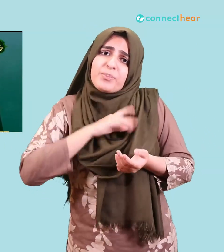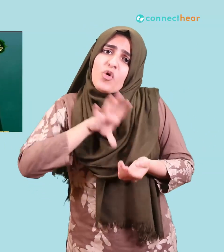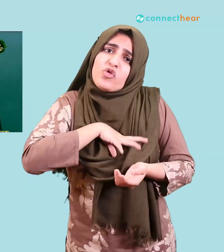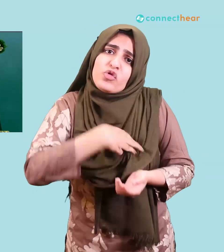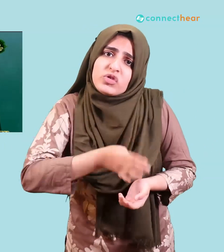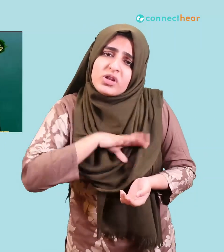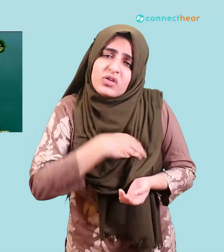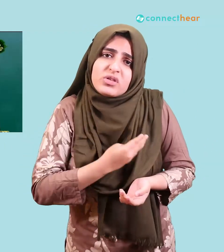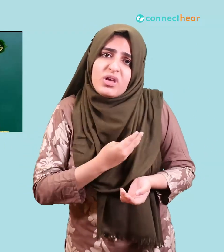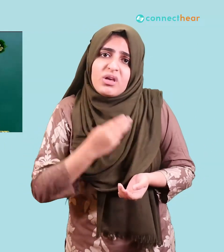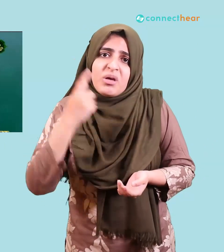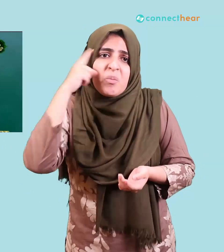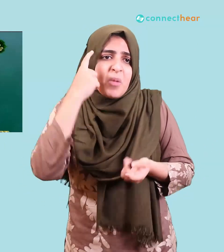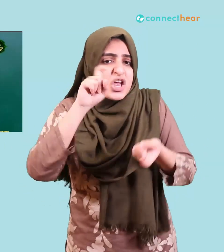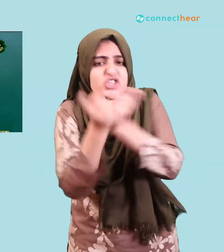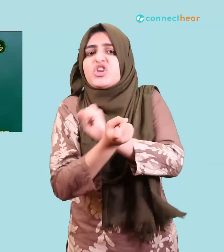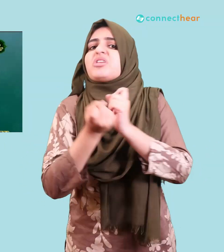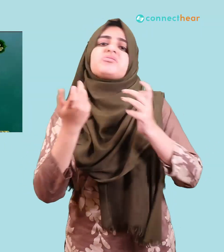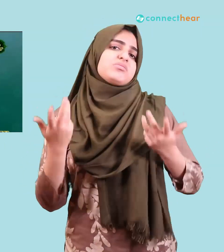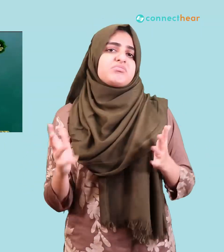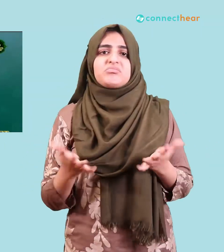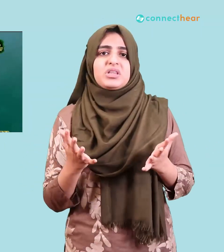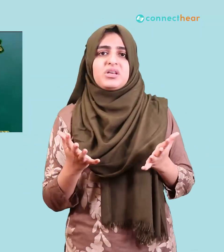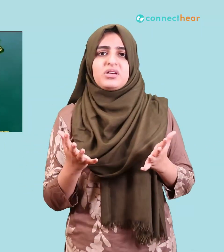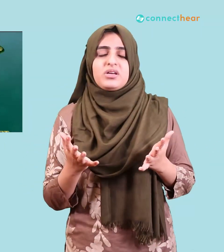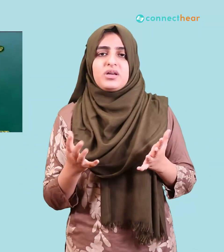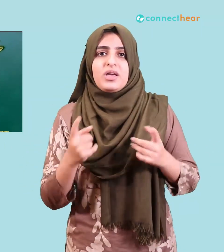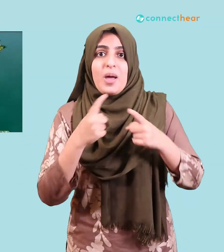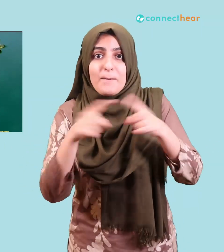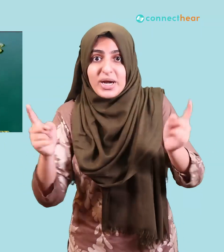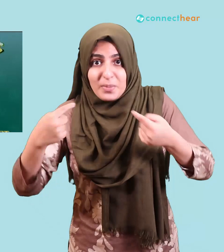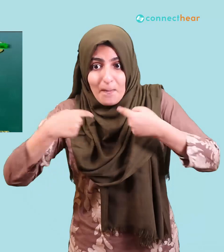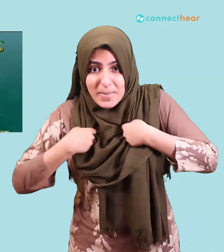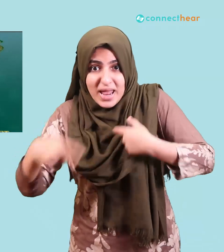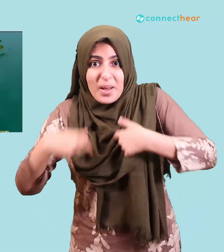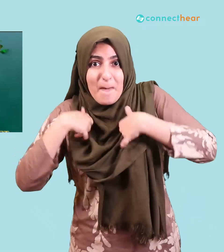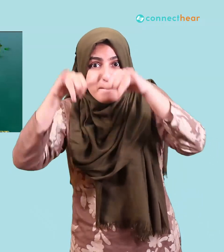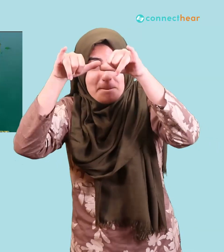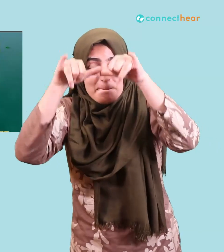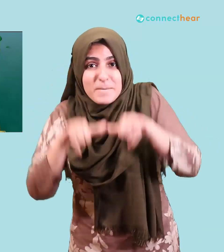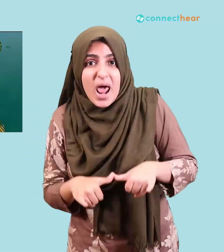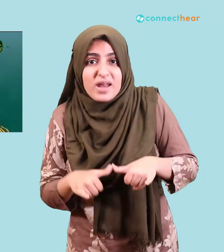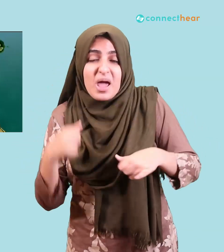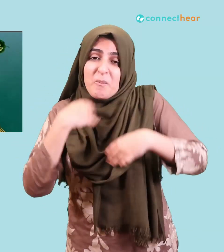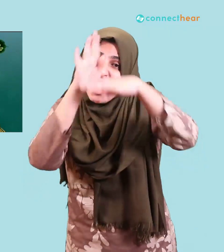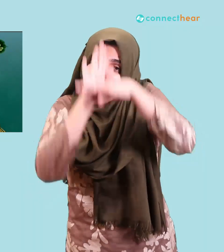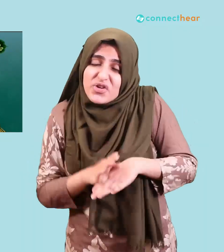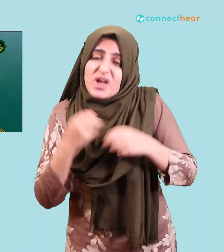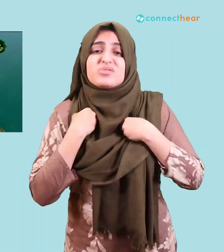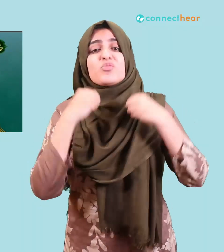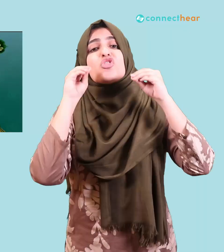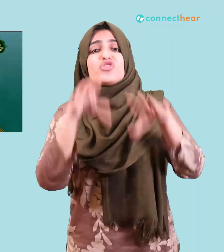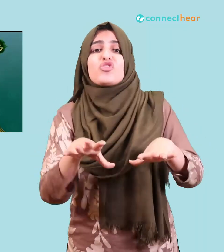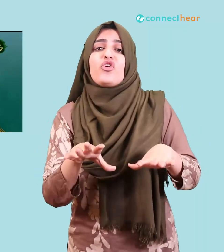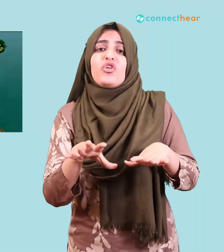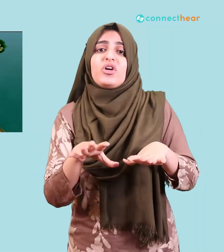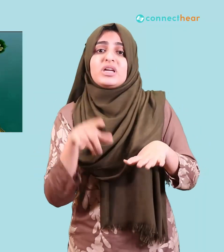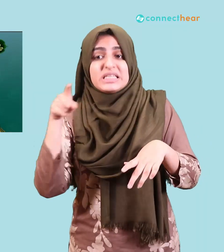گے، کبھی کوئی فرق نہیں پڑنے لگا ان کو۔ جو میں کیمپین کر رہا ہوں، میں آپ کو یقین دلاتا ہوں کہ یہی طریقہ